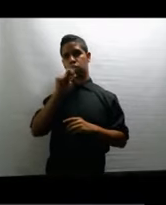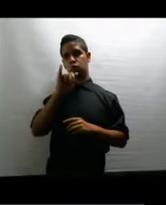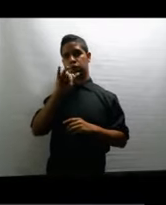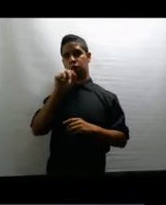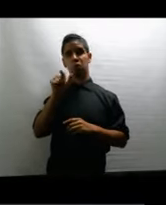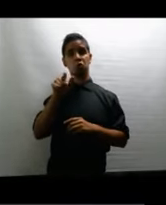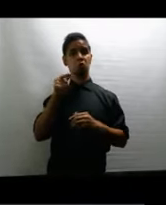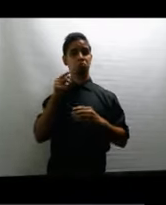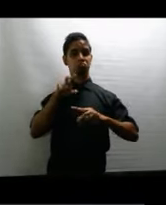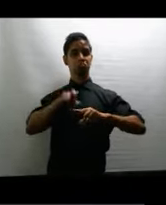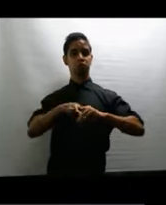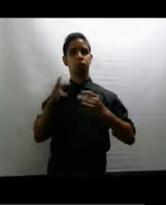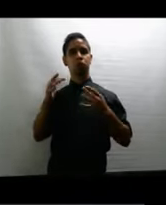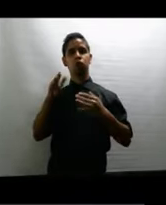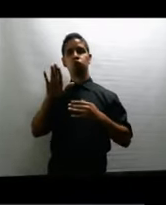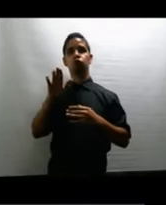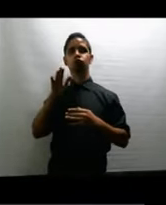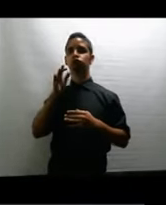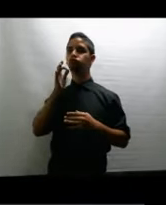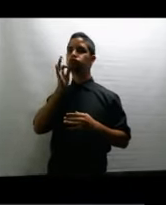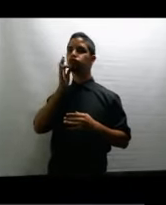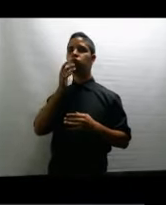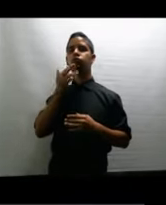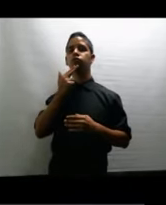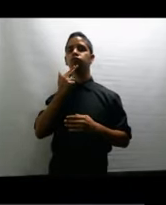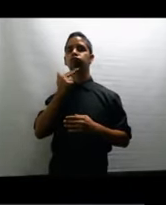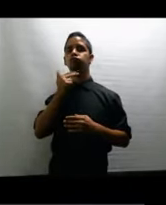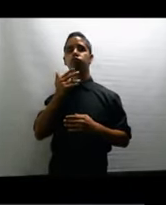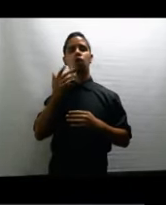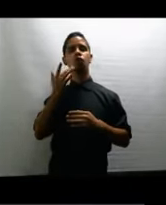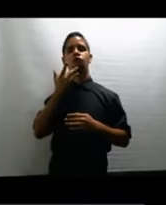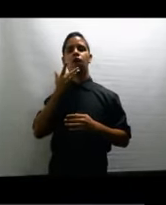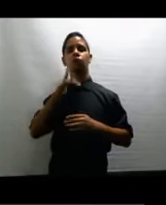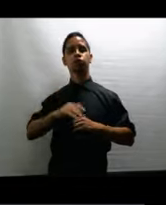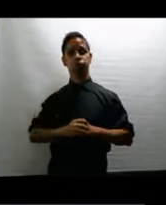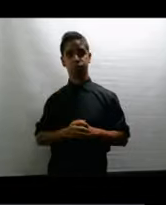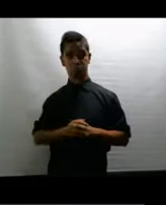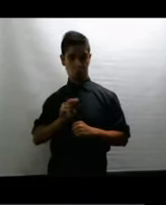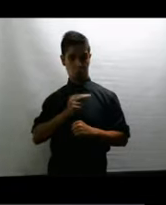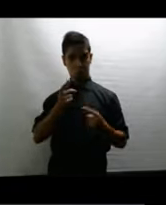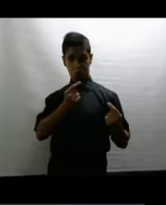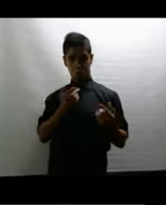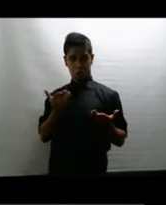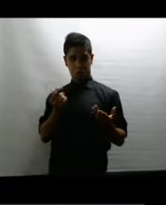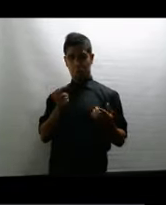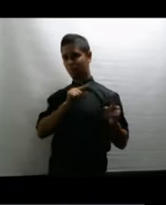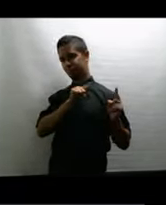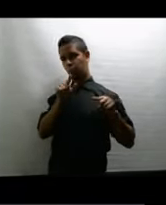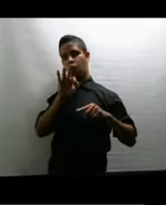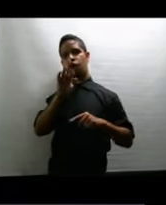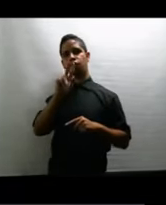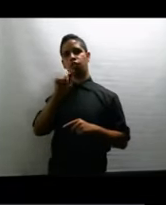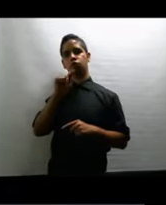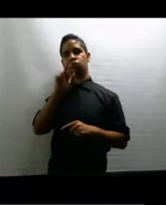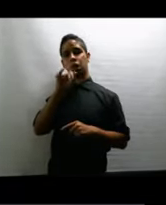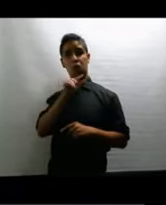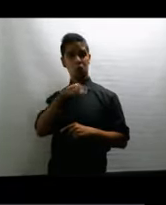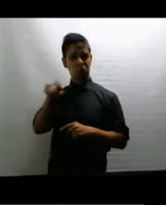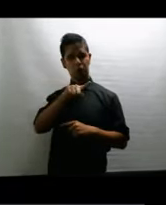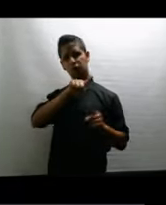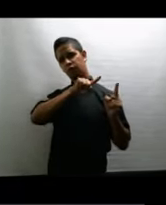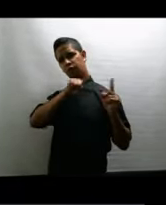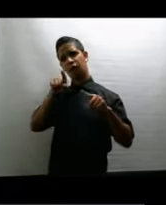tu Fruteri favorito. Nosotros en Artefusión vamos a Fruteri. La máxima experiencia en frutas y chocolate. Ve tú